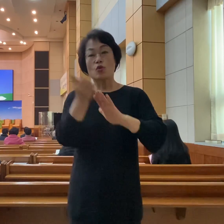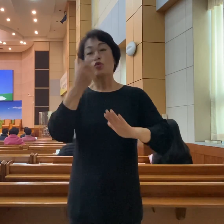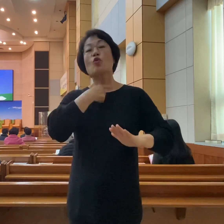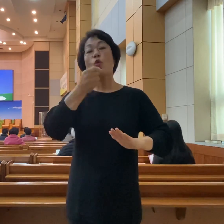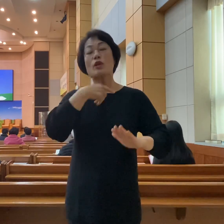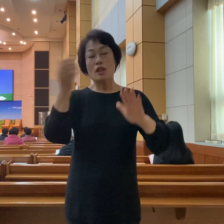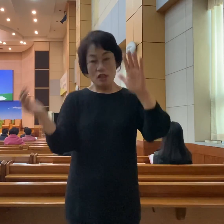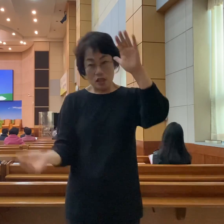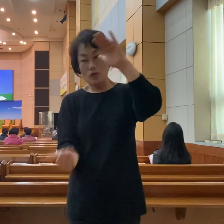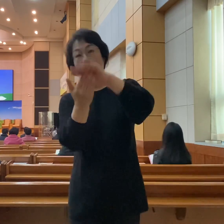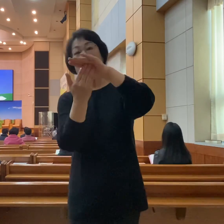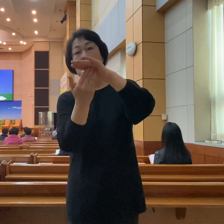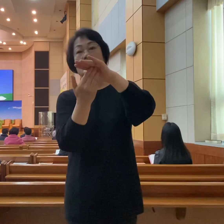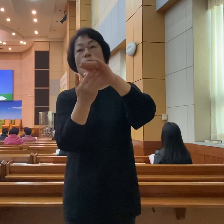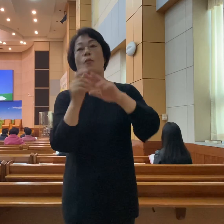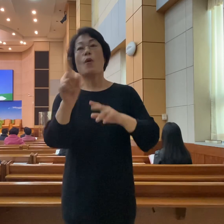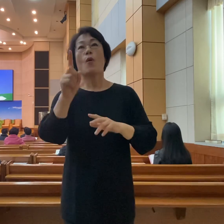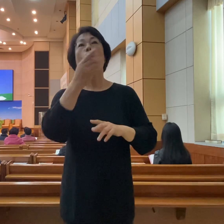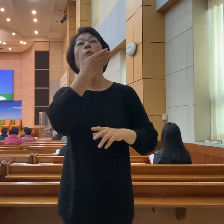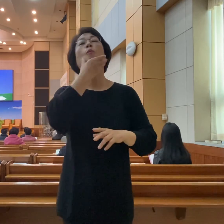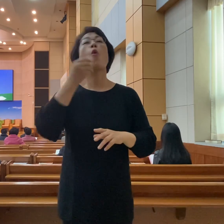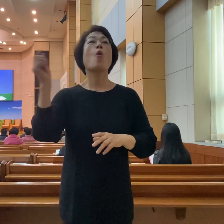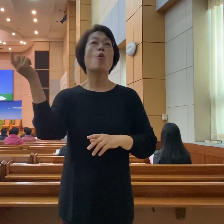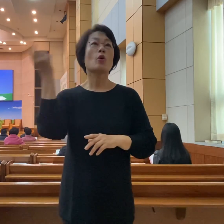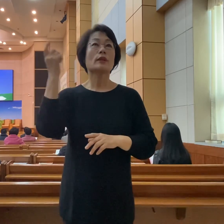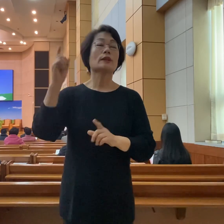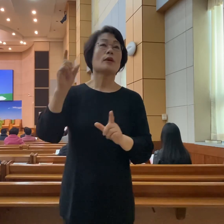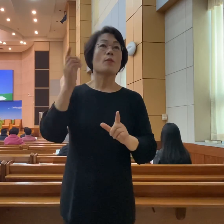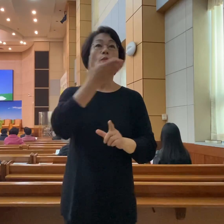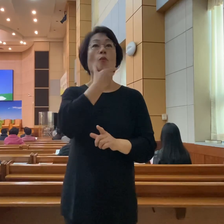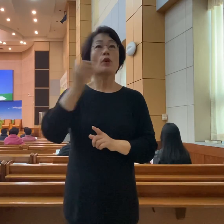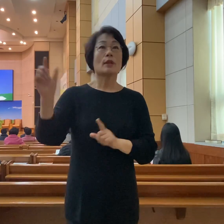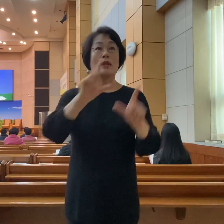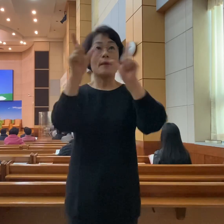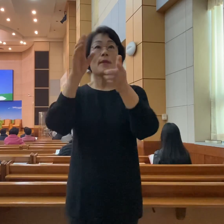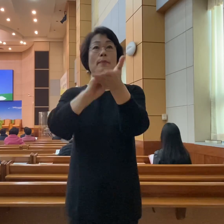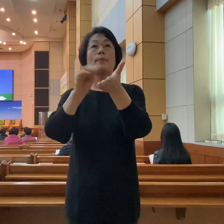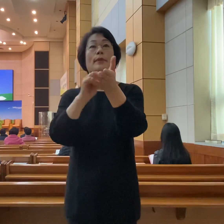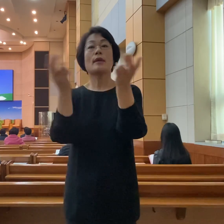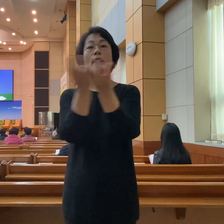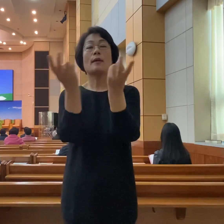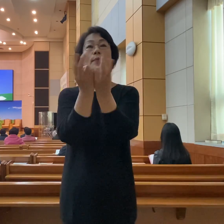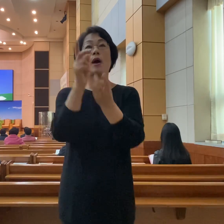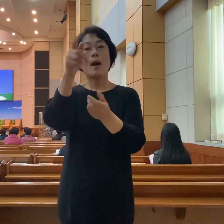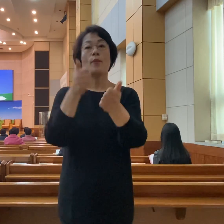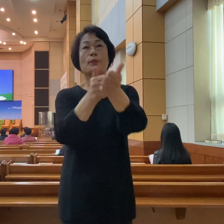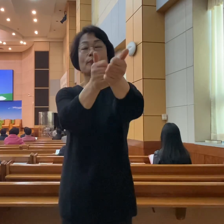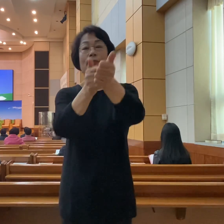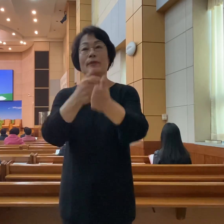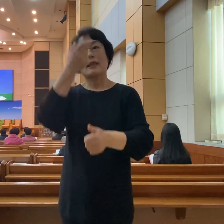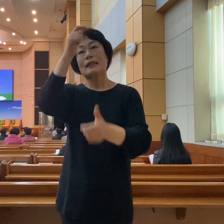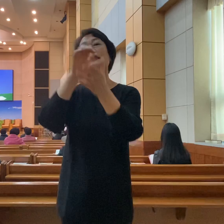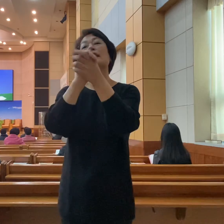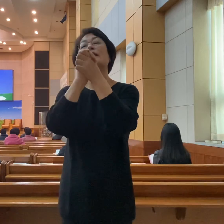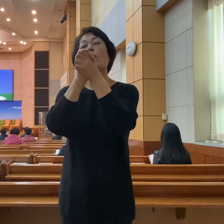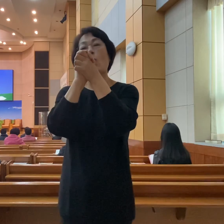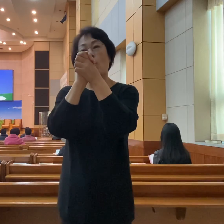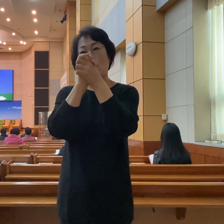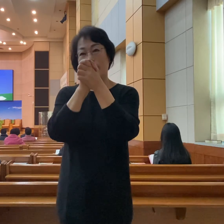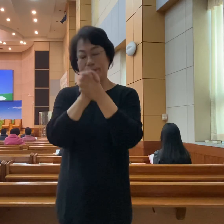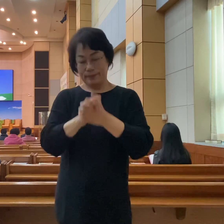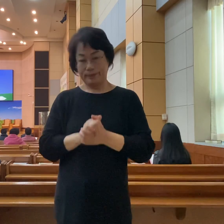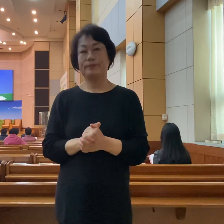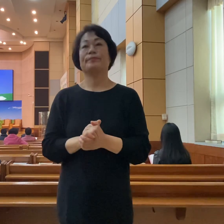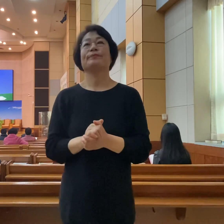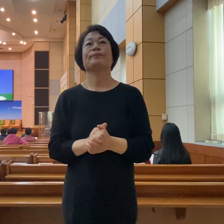가운데 살아가는 이 복된 삶의 비밀은 한번 더 따라하도록 하겠습니다. 기도하는 데 있습니다.